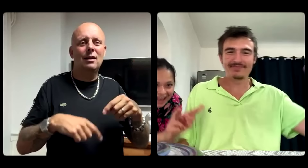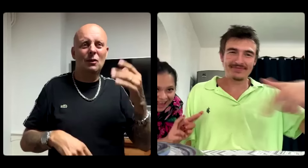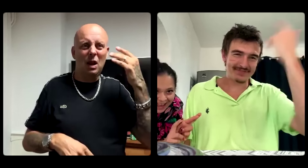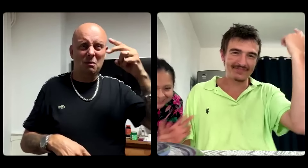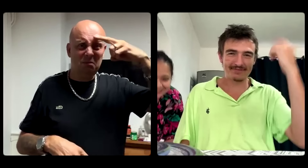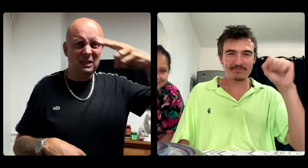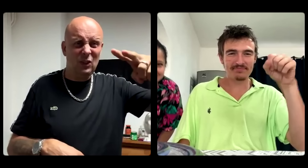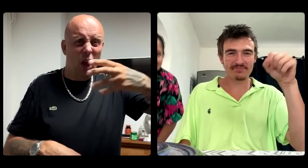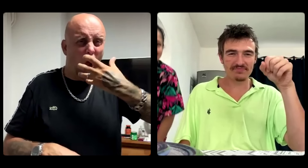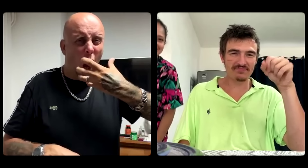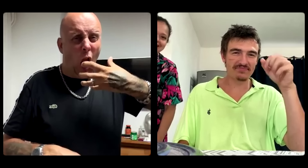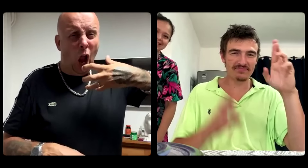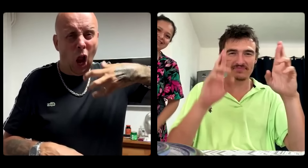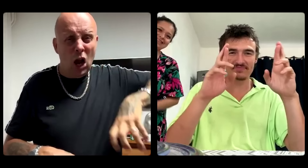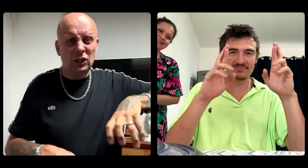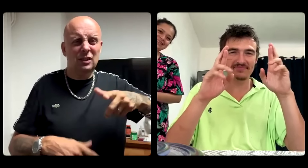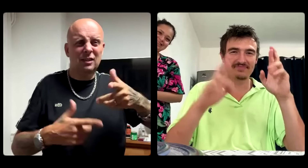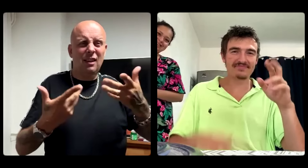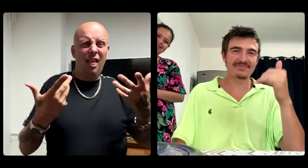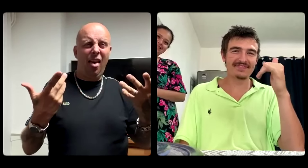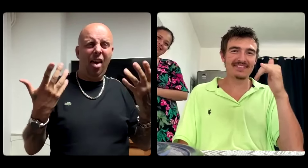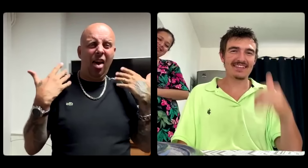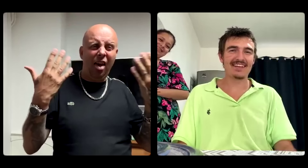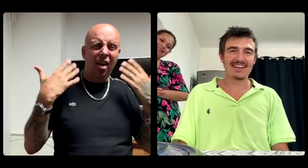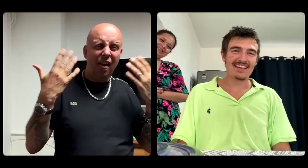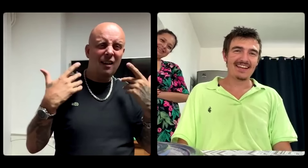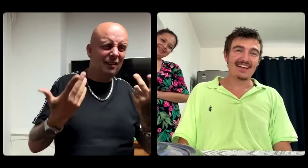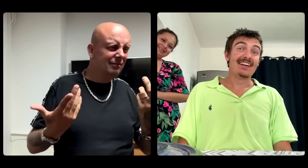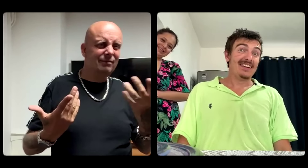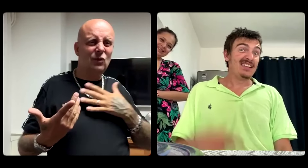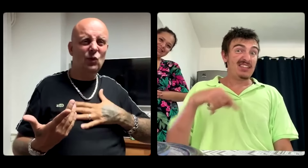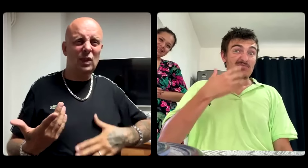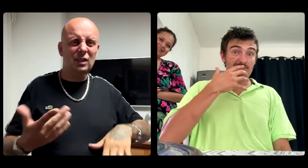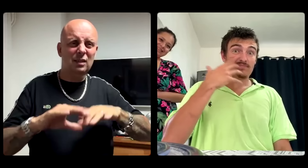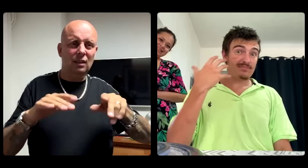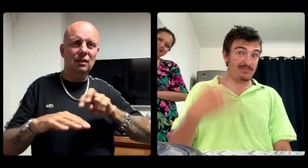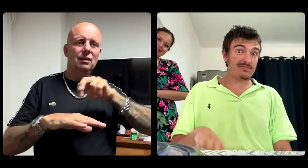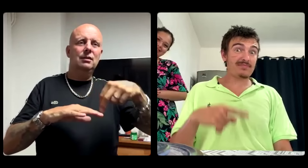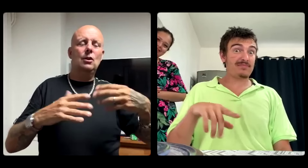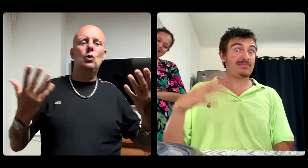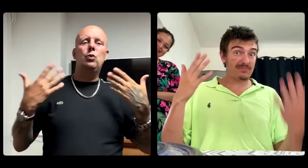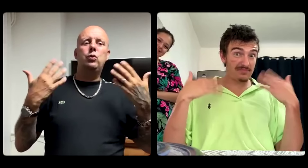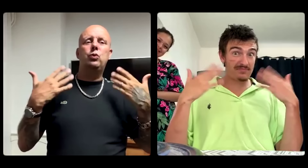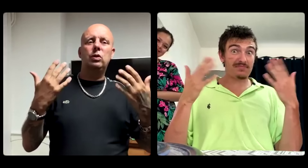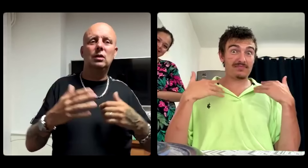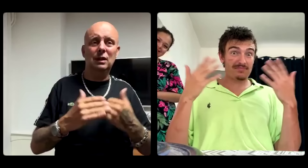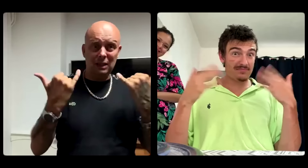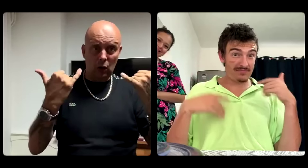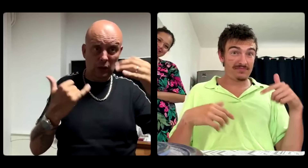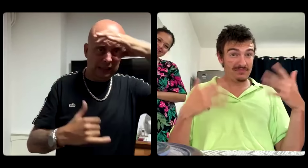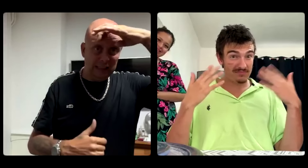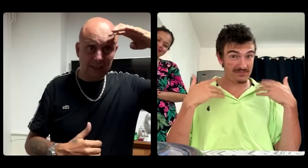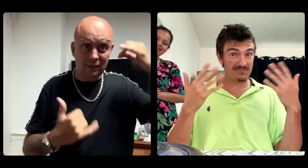Ik vind het heel leuk om te werken, ja. Tuurlijk, waarom zou ik het niet leuk vinden? Gewoon wat je wilt doen.